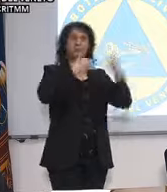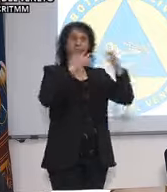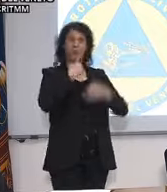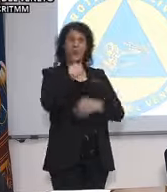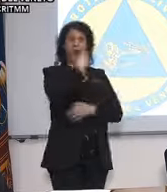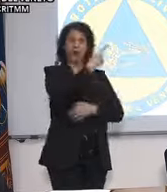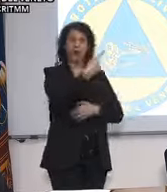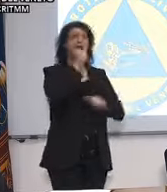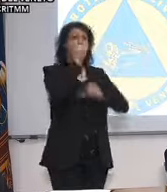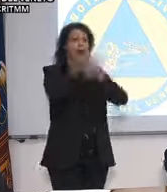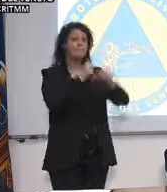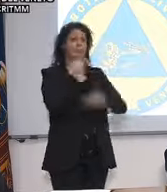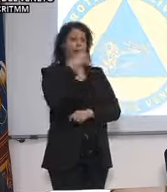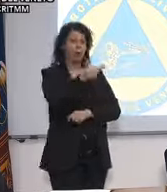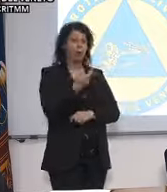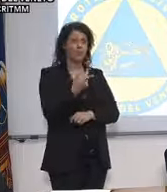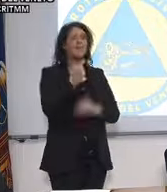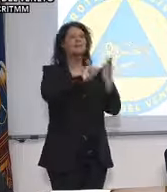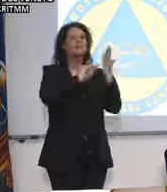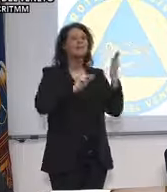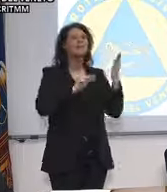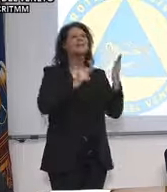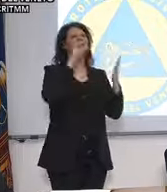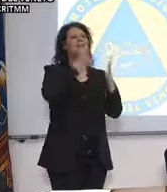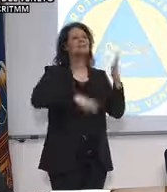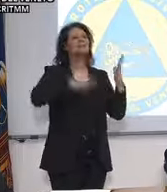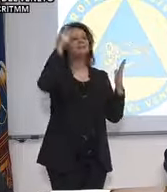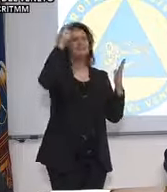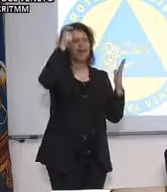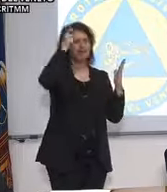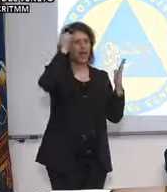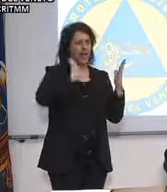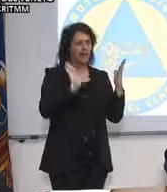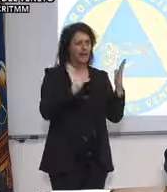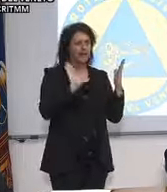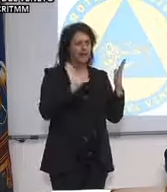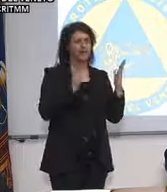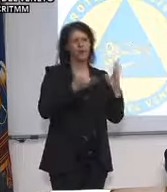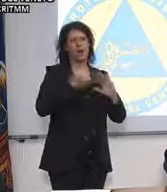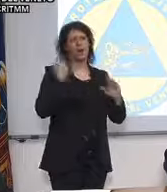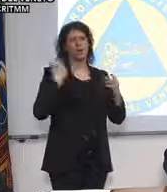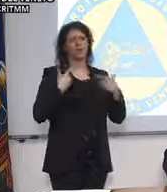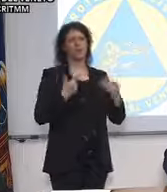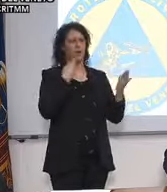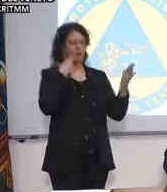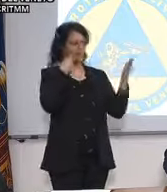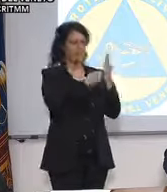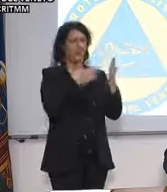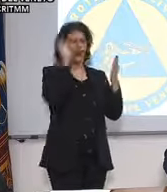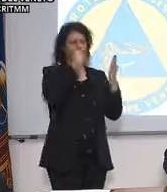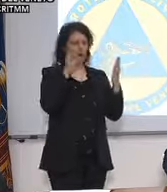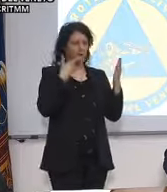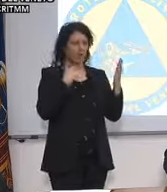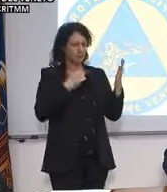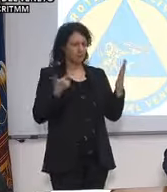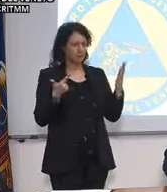io ho detto mettete addizionale IRPEF statale e ci togliete dalle scatole come regionale, perché noi i soldi non li